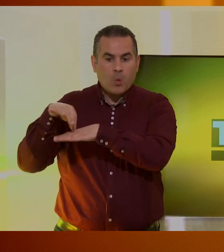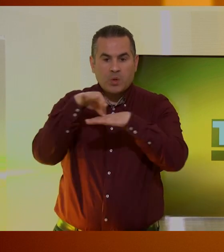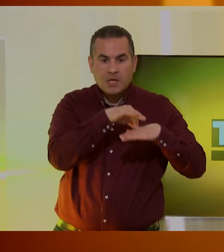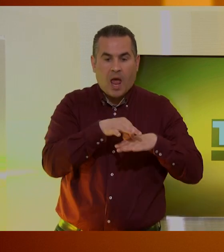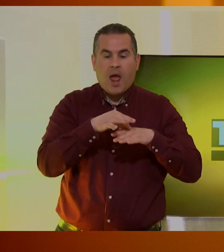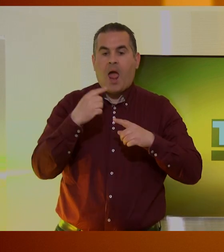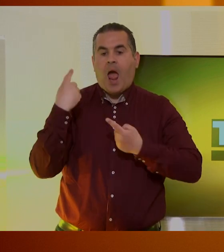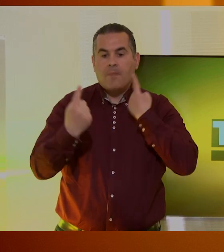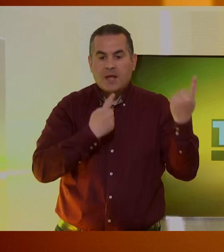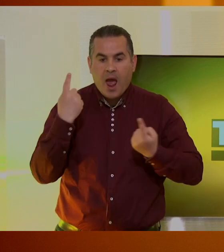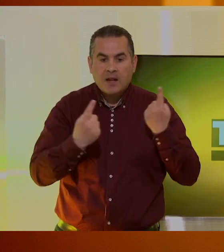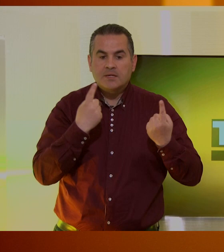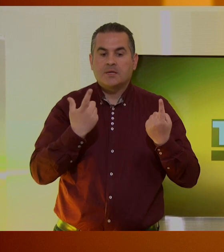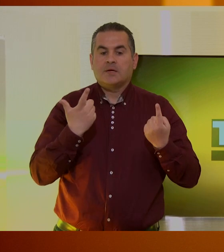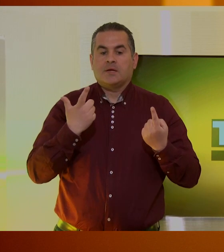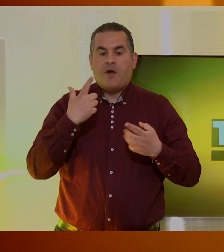comunità